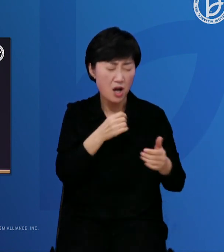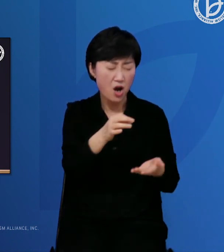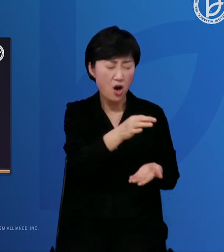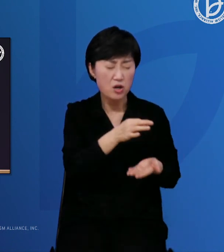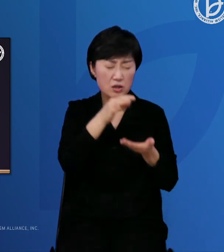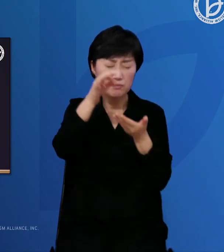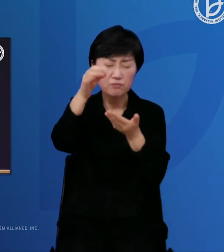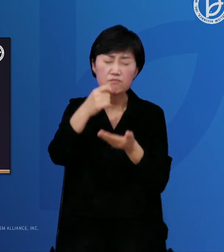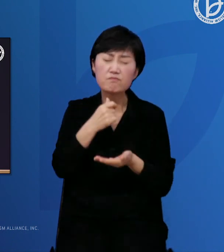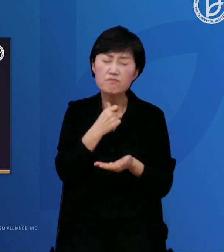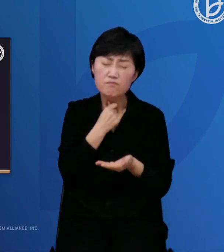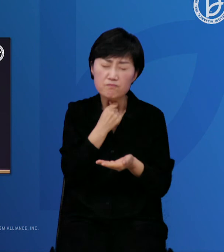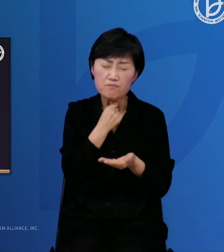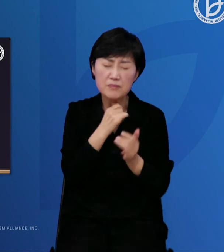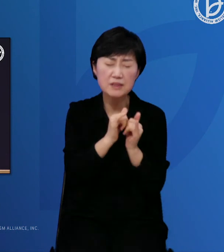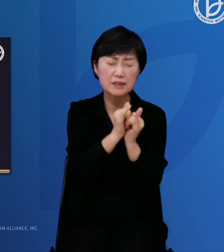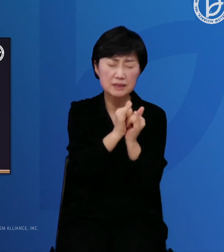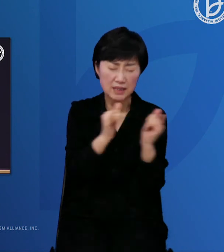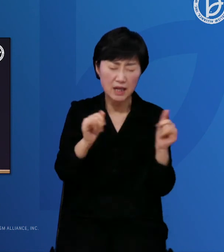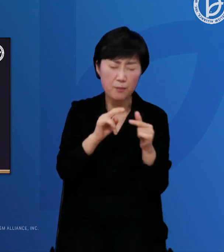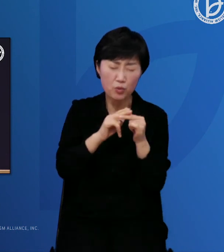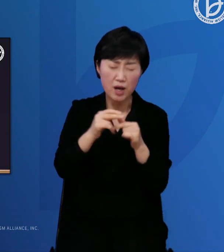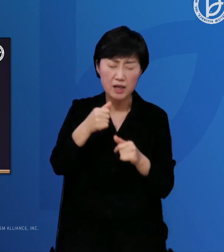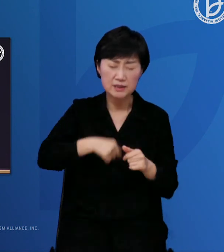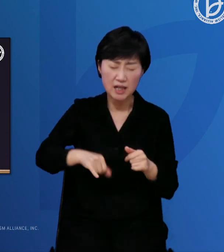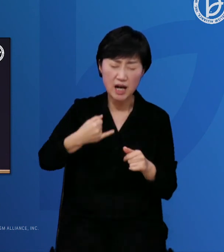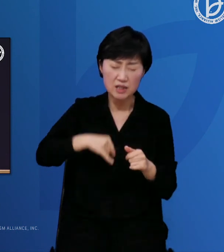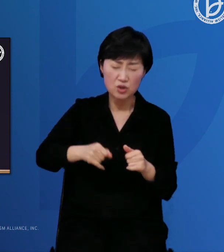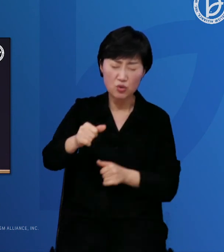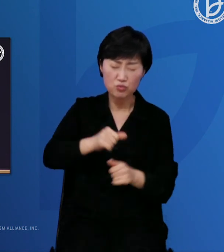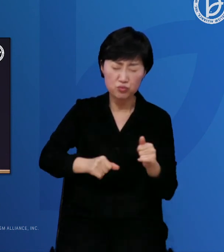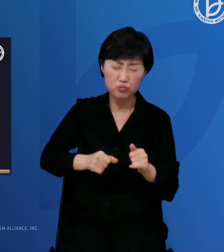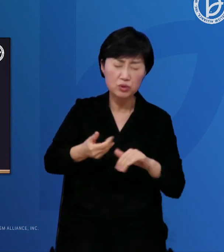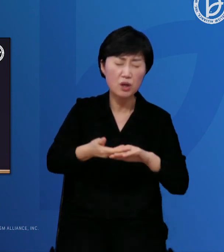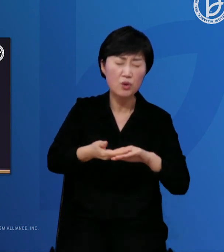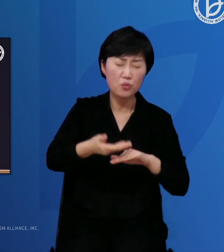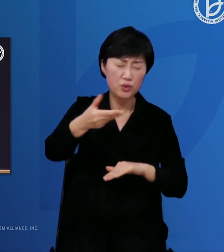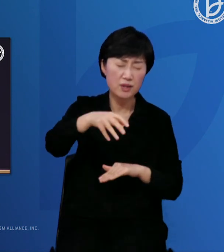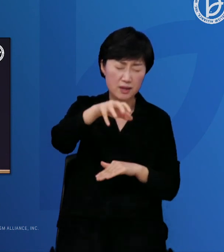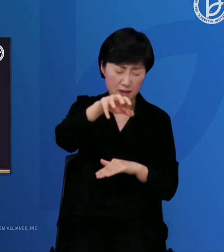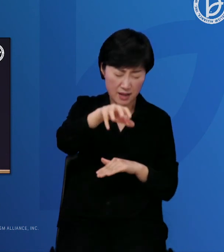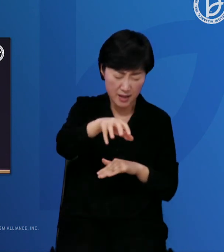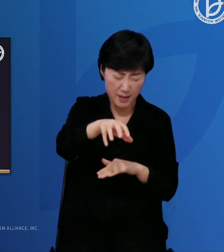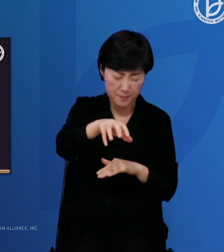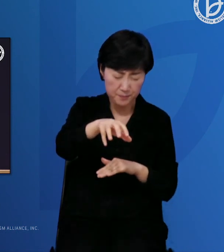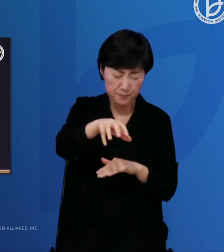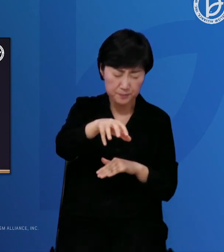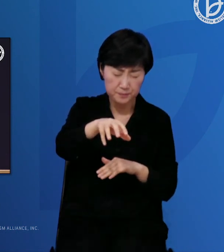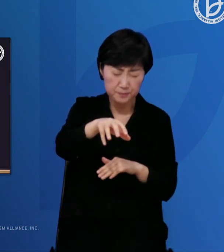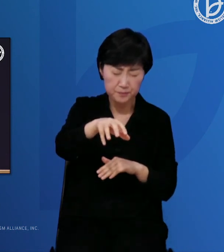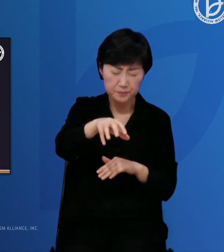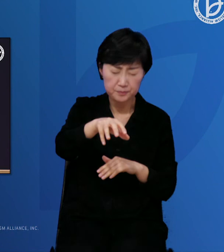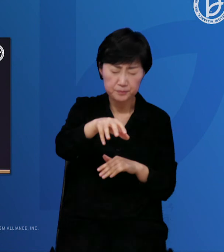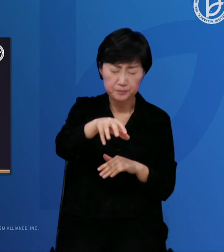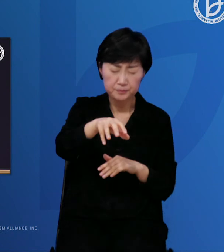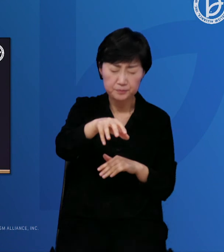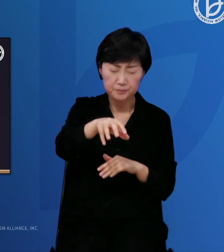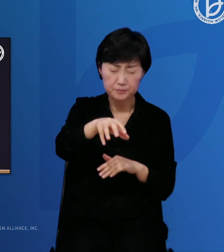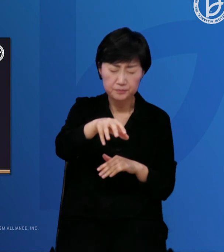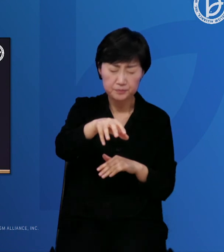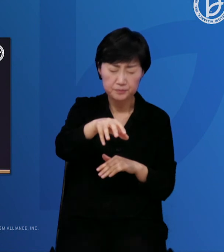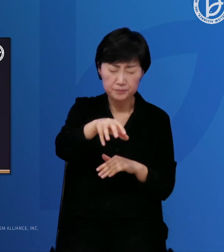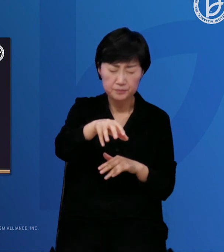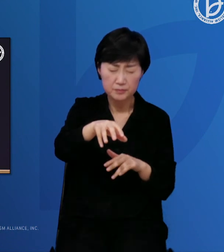드린 손길과 그 후대들 위해 upon the hands that have given their important offering to break down the forces of darkness, as well as their